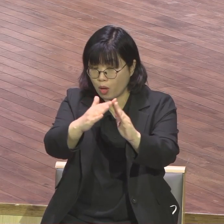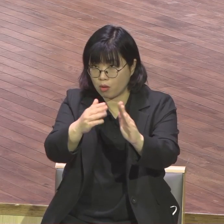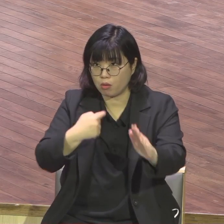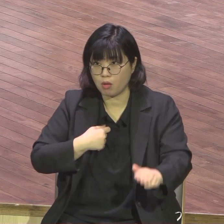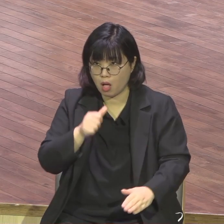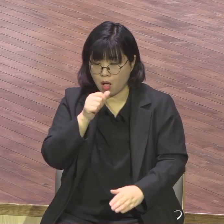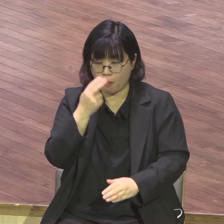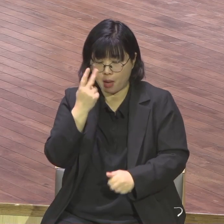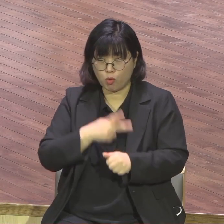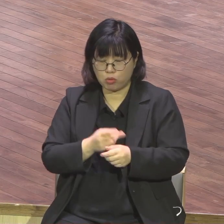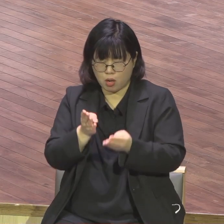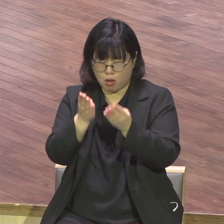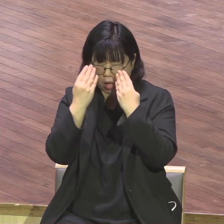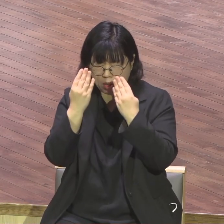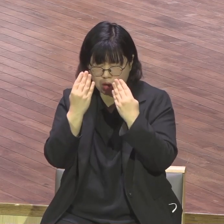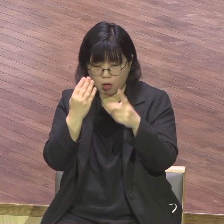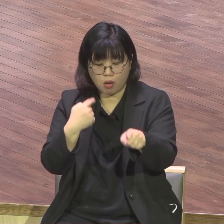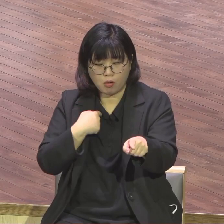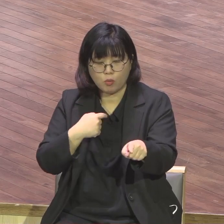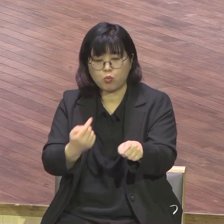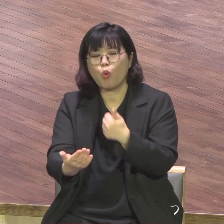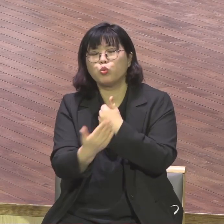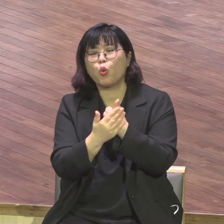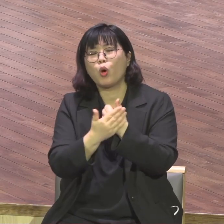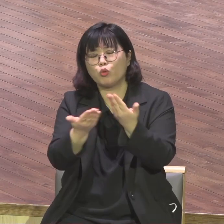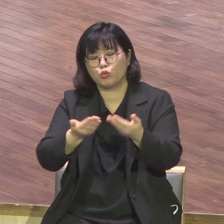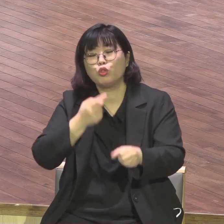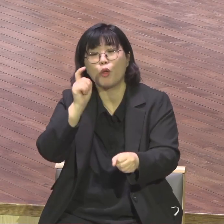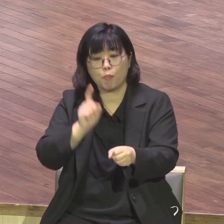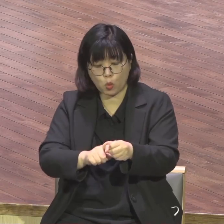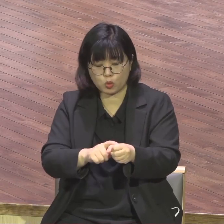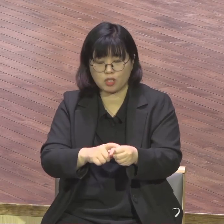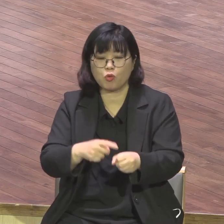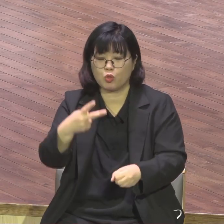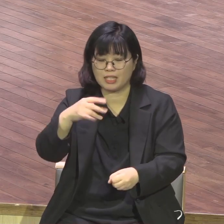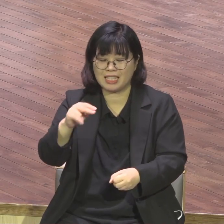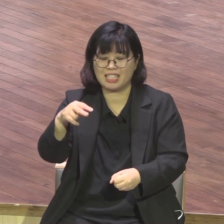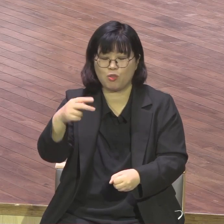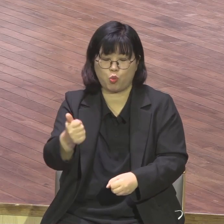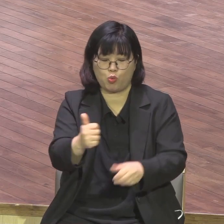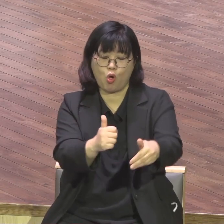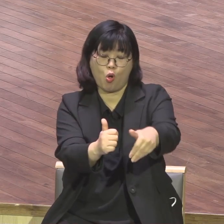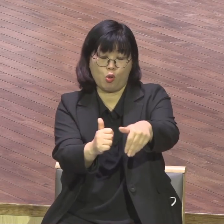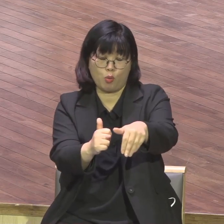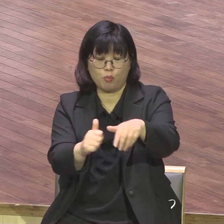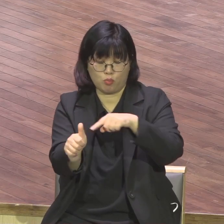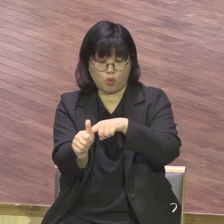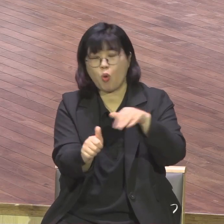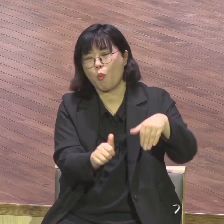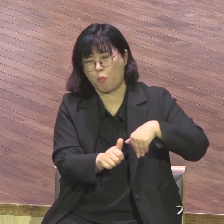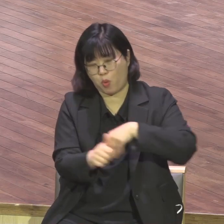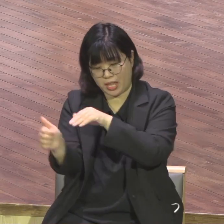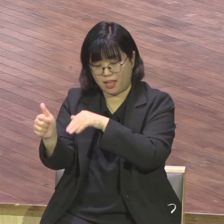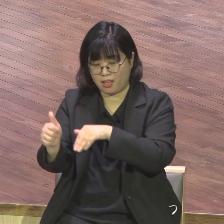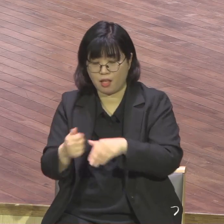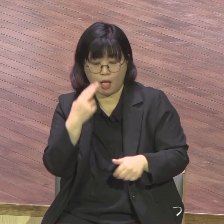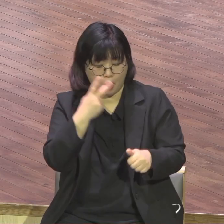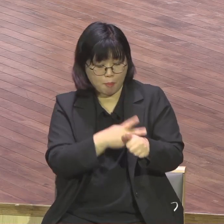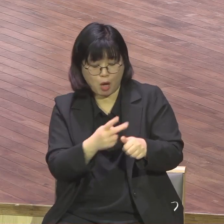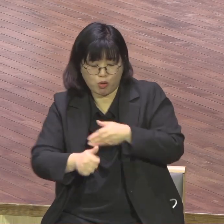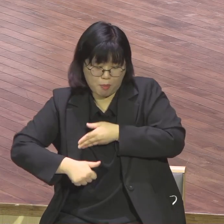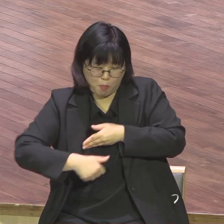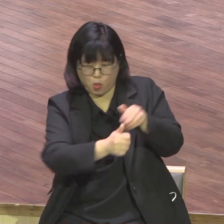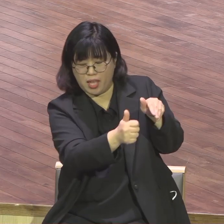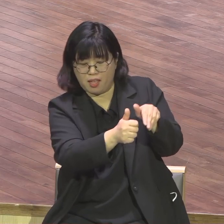사역자예요. 그러니까 이 에바브라티도가 하는 일이 뭐냐? 지금 감옥에 있는 바울을